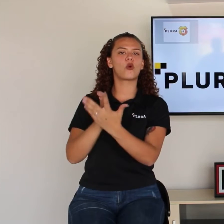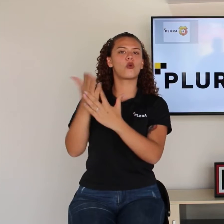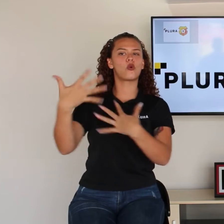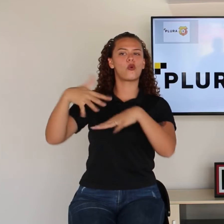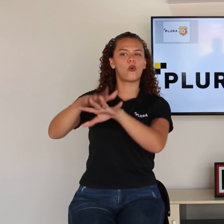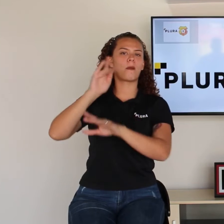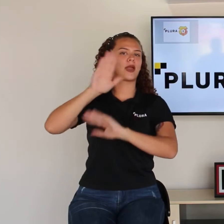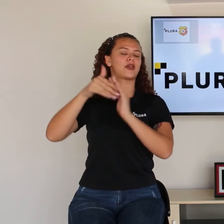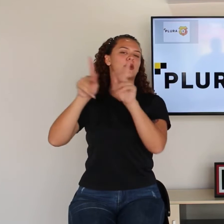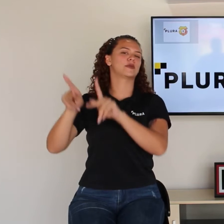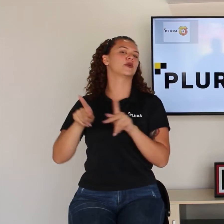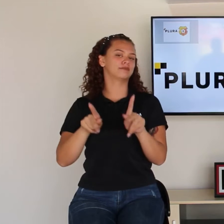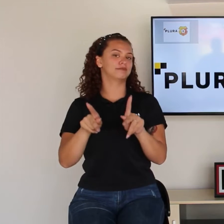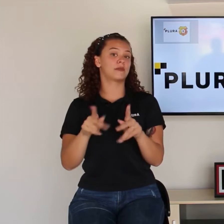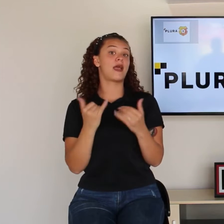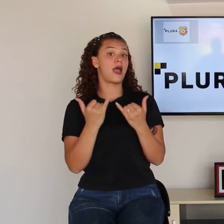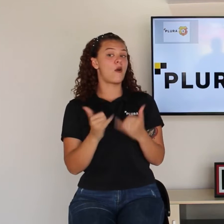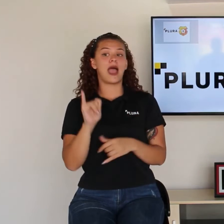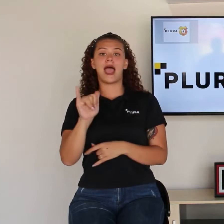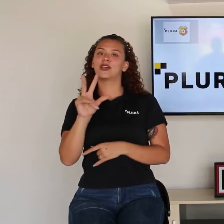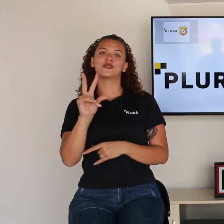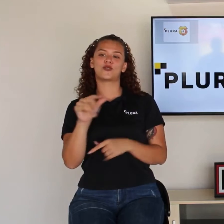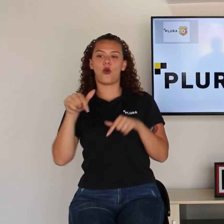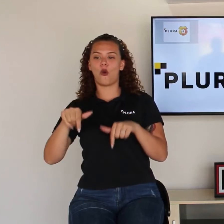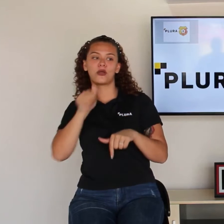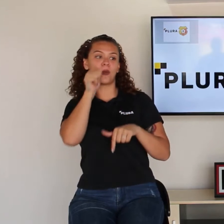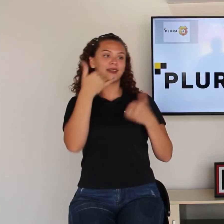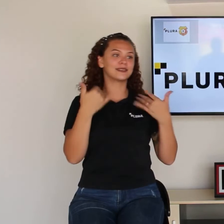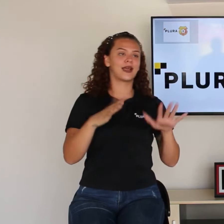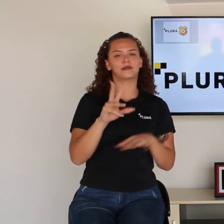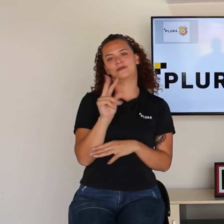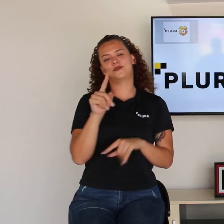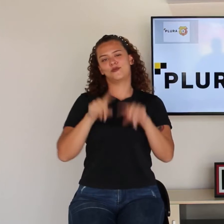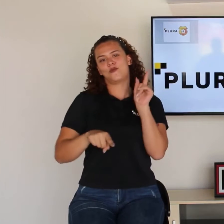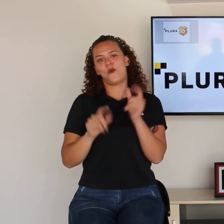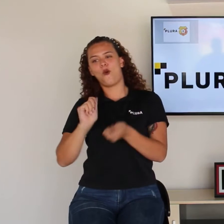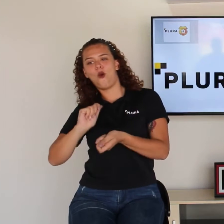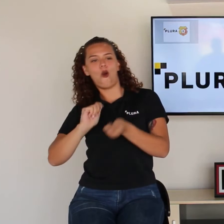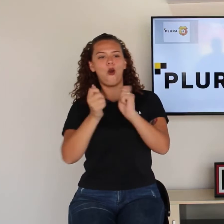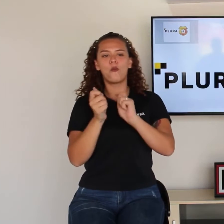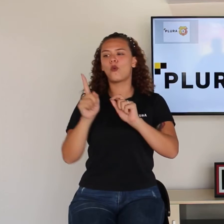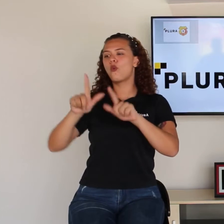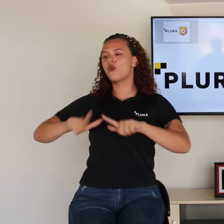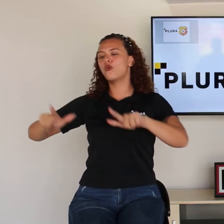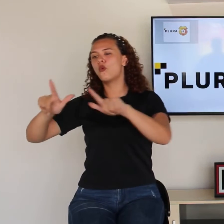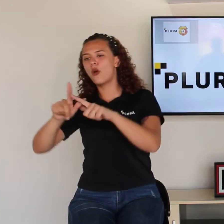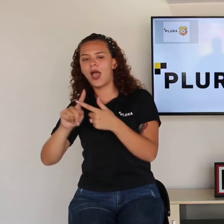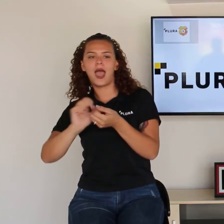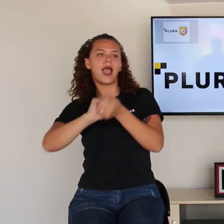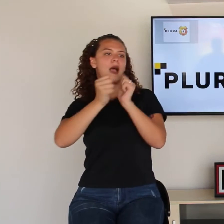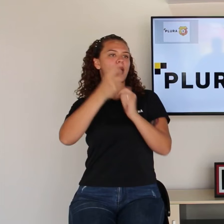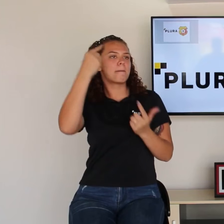accesibles para todas las personas. Ahora, esto no pasa de la noche a la mañana, ¿verdad? No podemos convertir ni un lugar ni